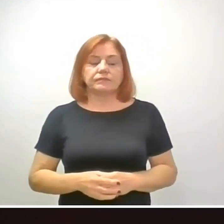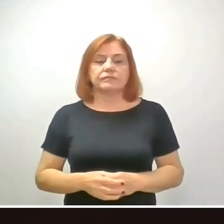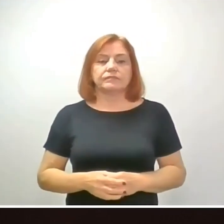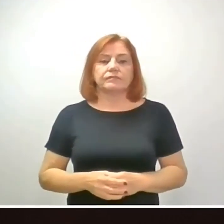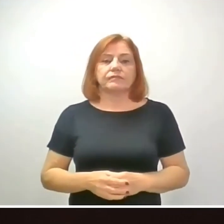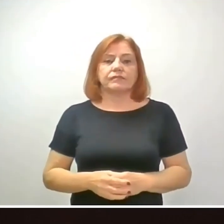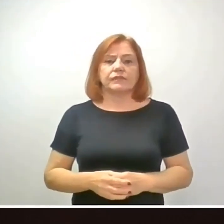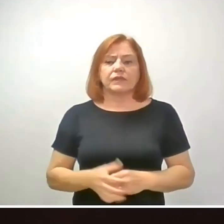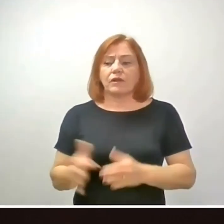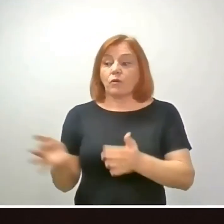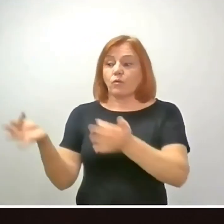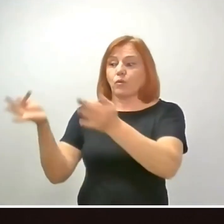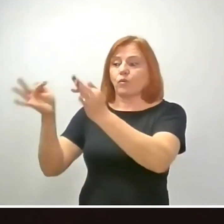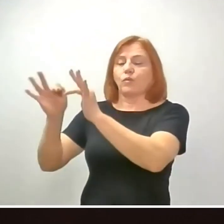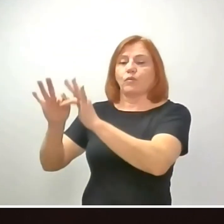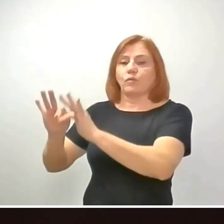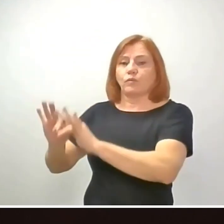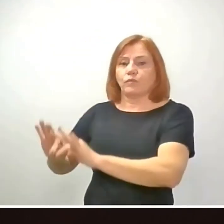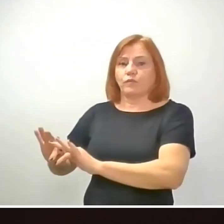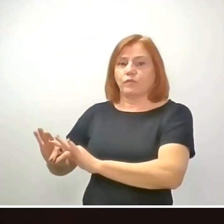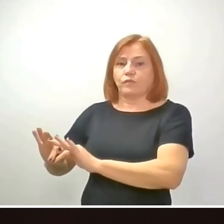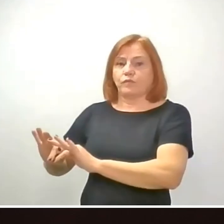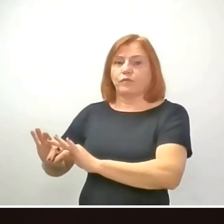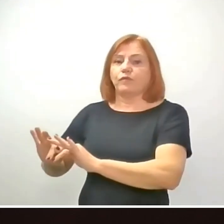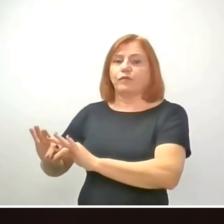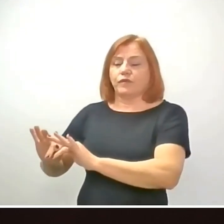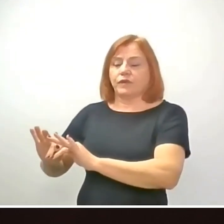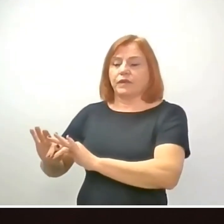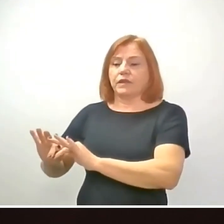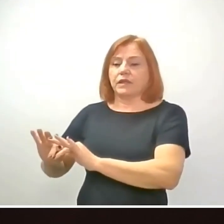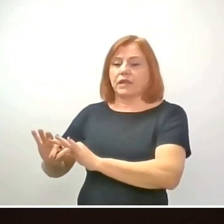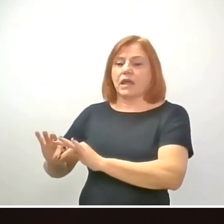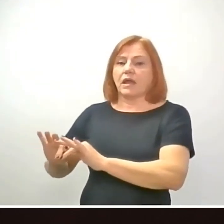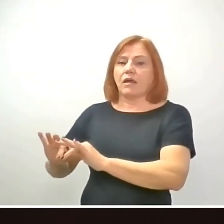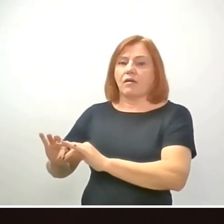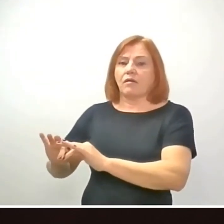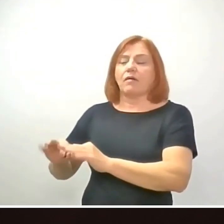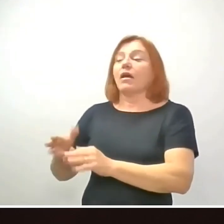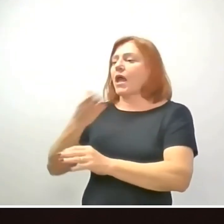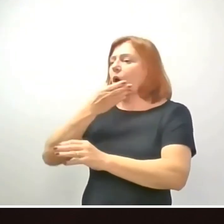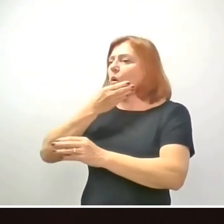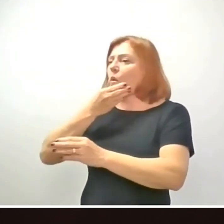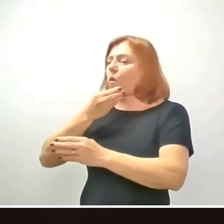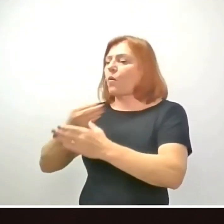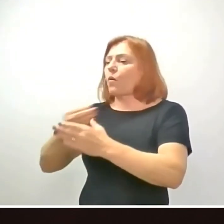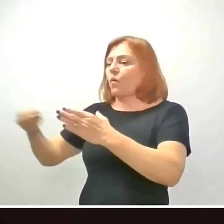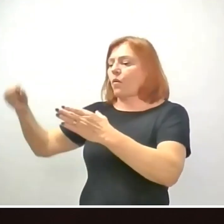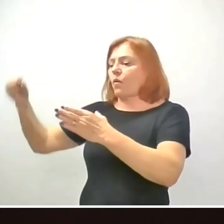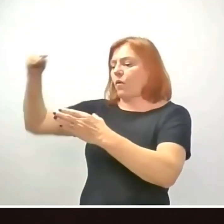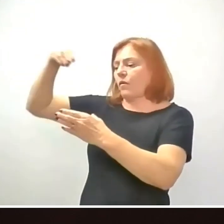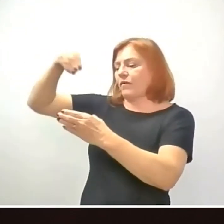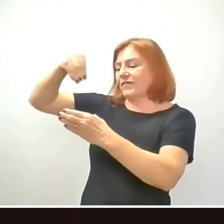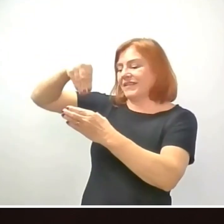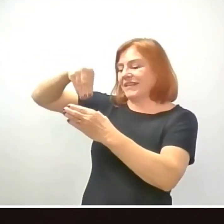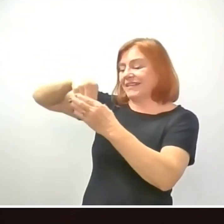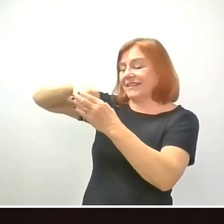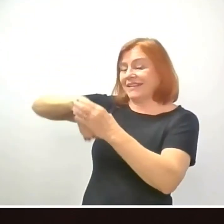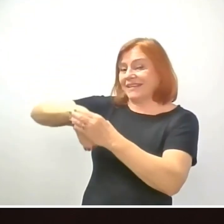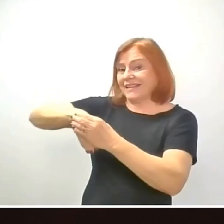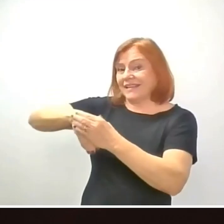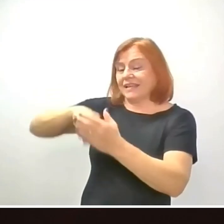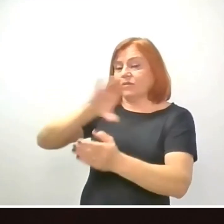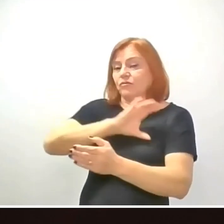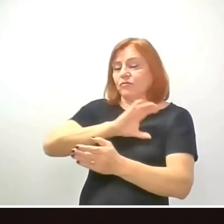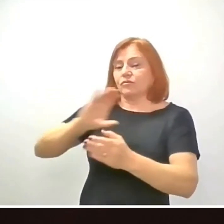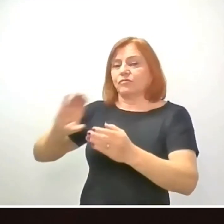Filho, isto é, em Deus triuno. Isso é o que em unidade como uma